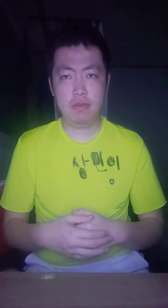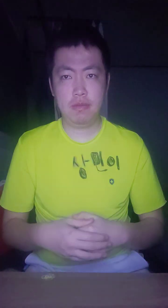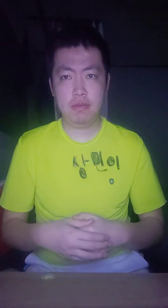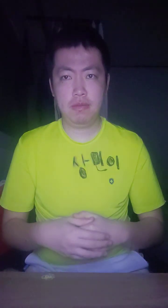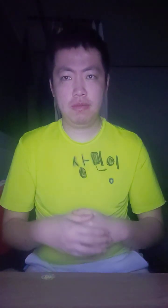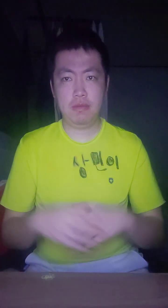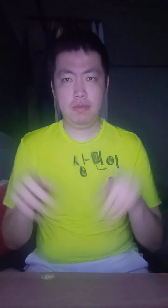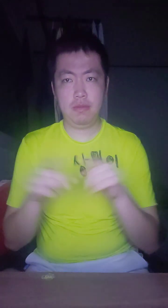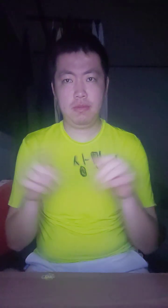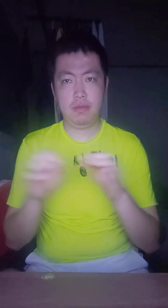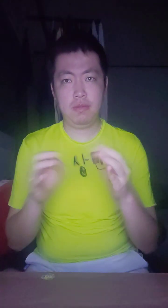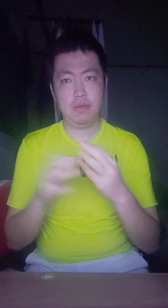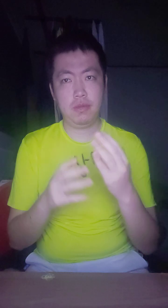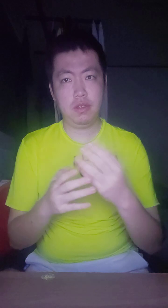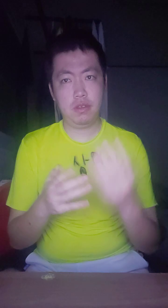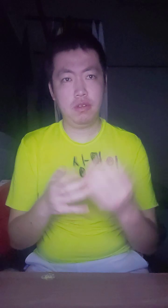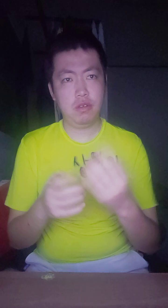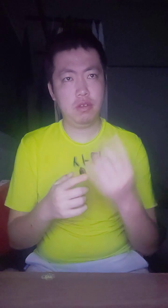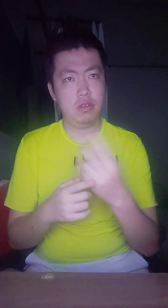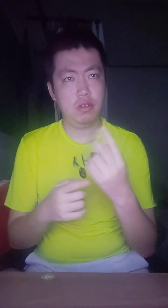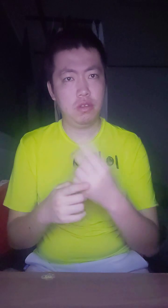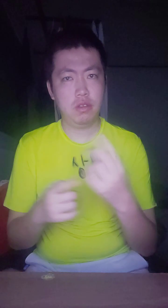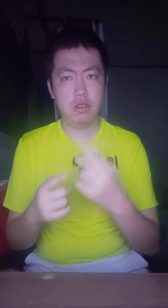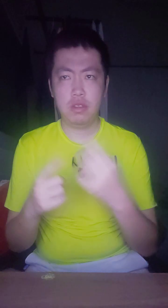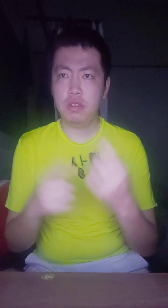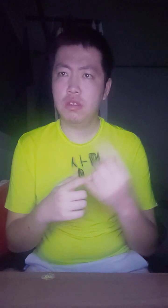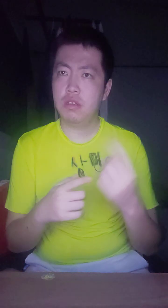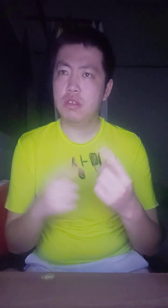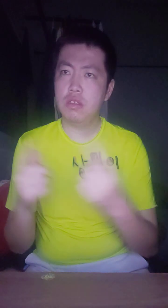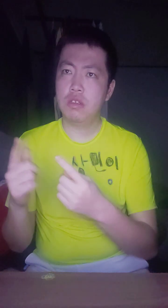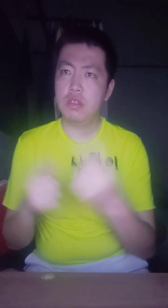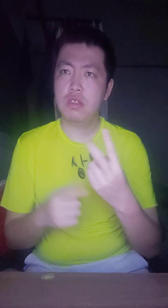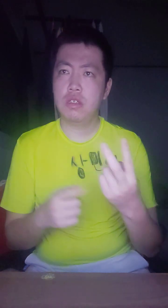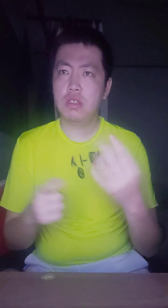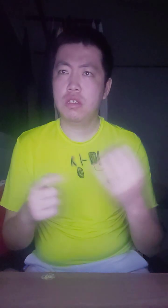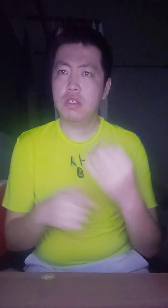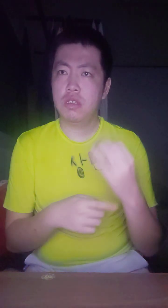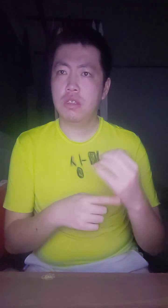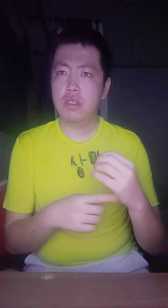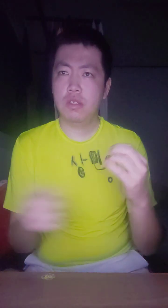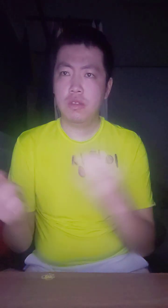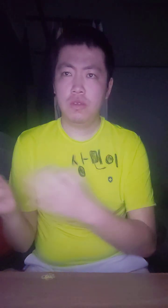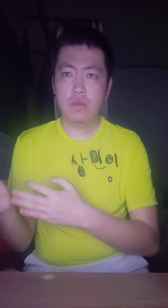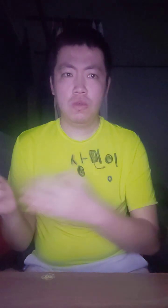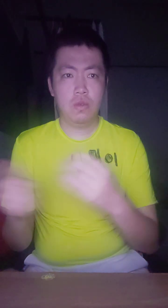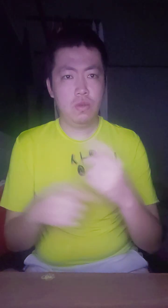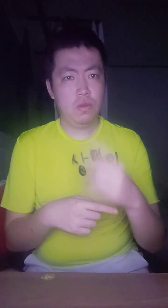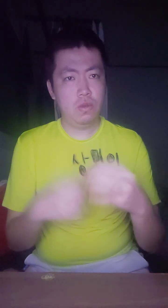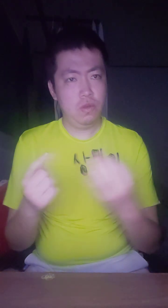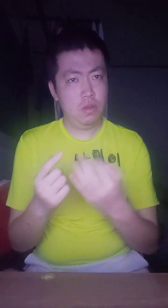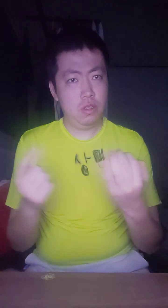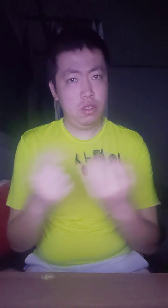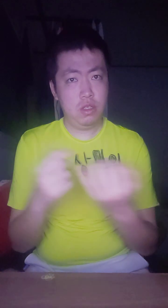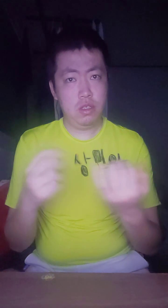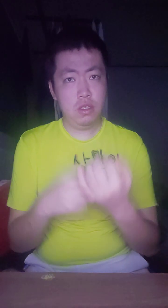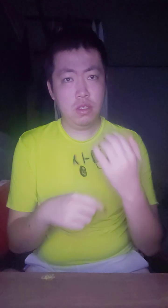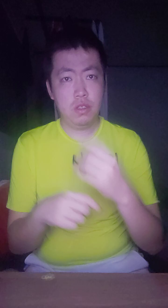함께 발견된 휴대전화에는 마지막 순간 촬영한 25분 분량의 영상과 그이는 그리란 제목의 유서가 있었습니다.